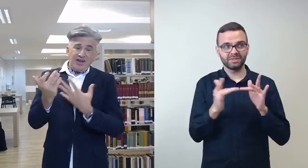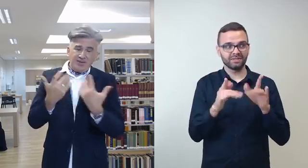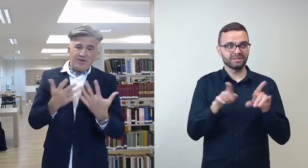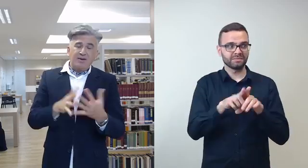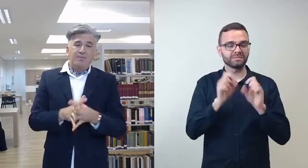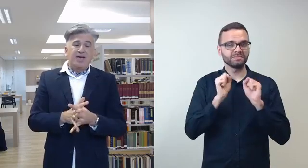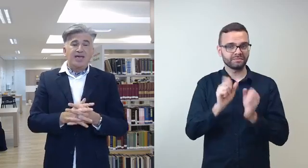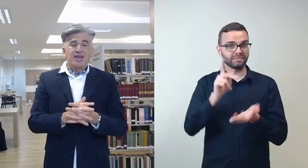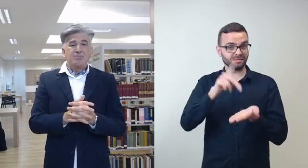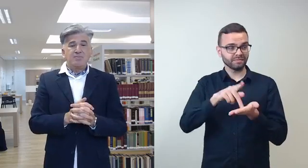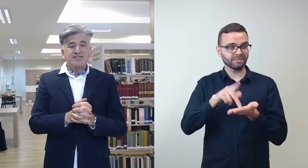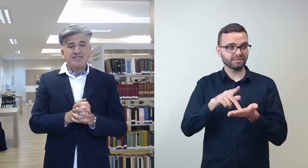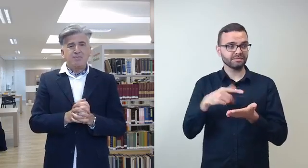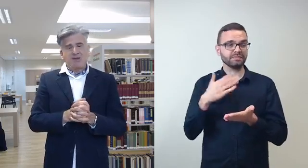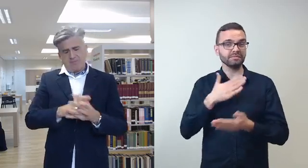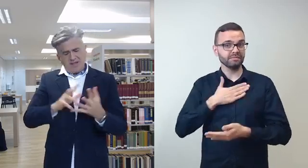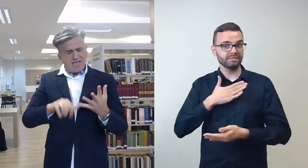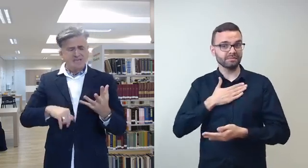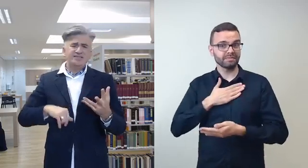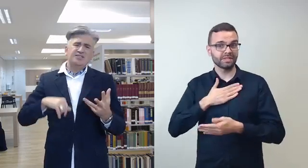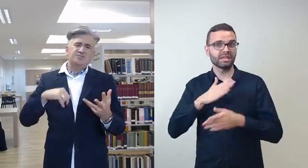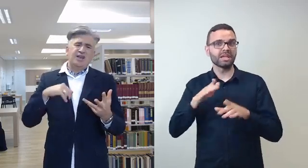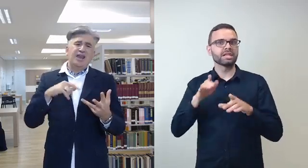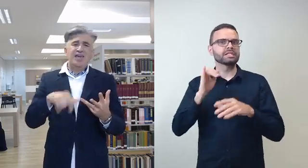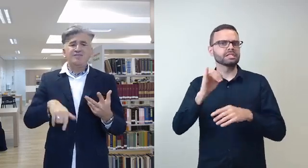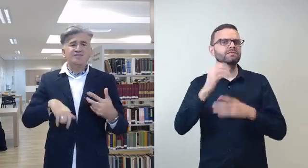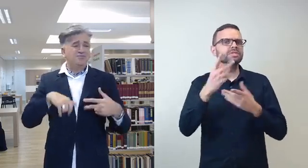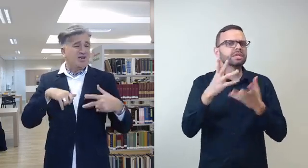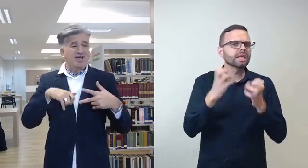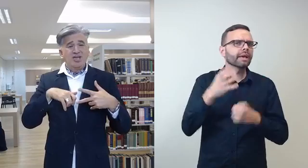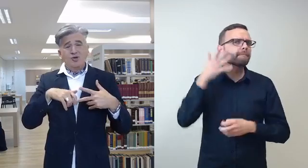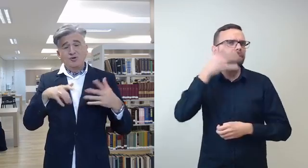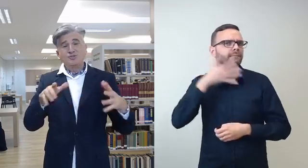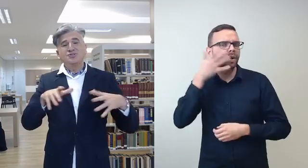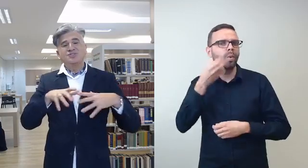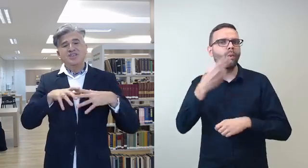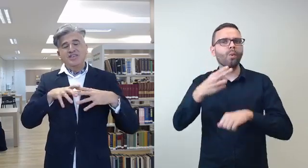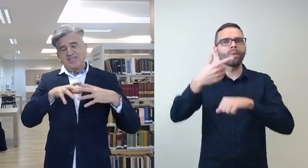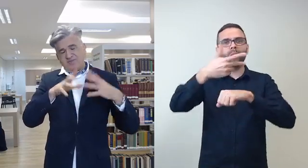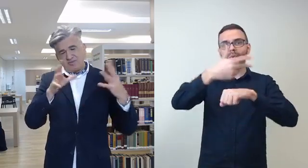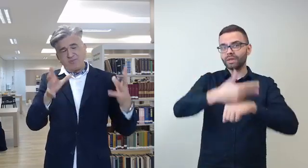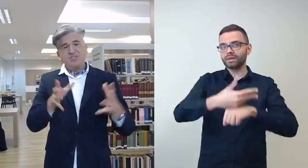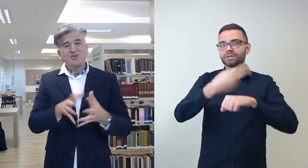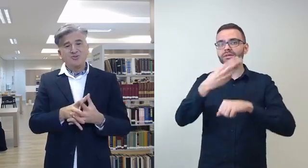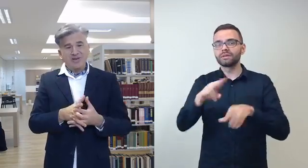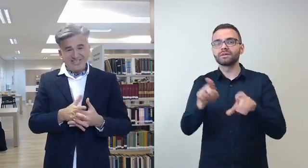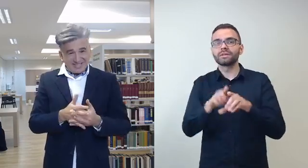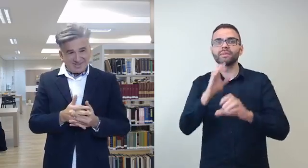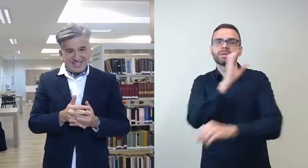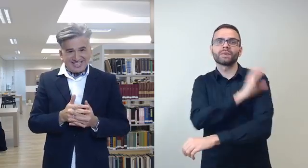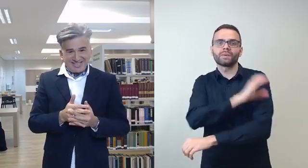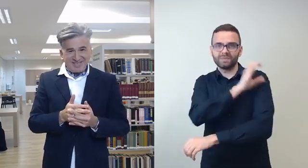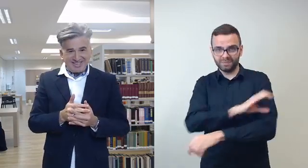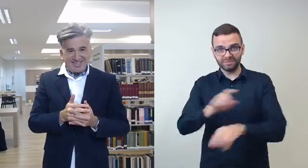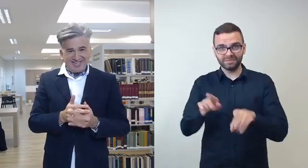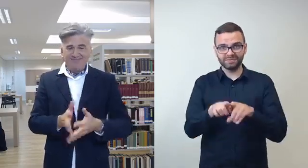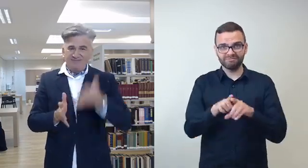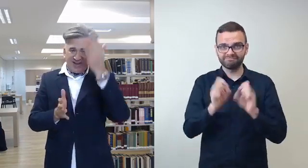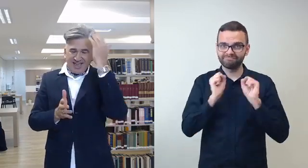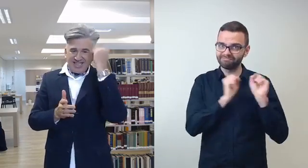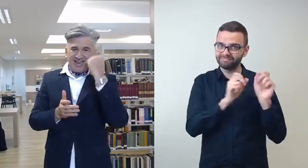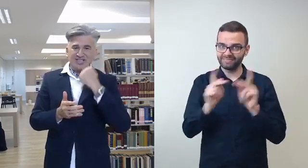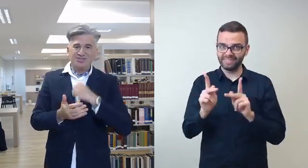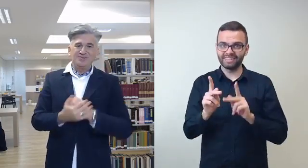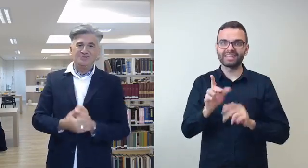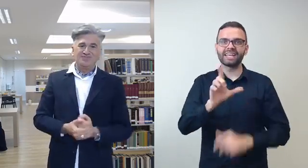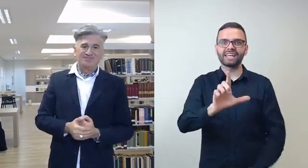ela, né, para ela me passar para palestras, para lives, para cursos e, eventualmente, alguma assessoria também. Fala